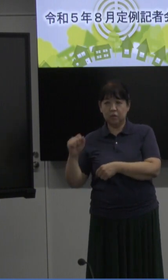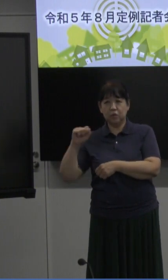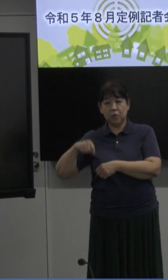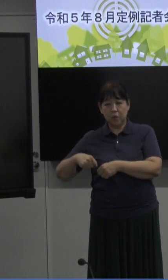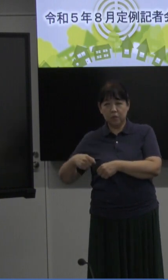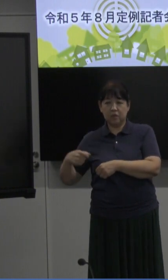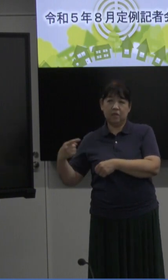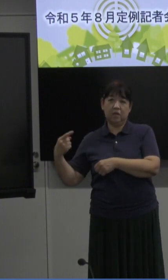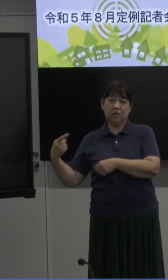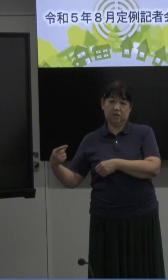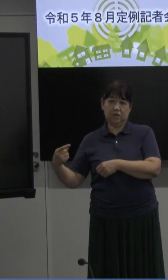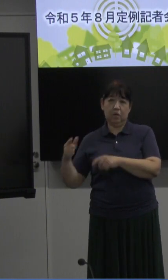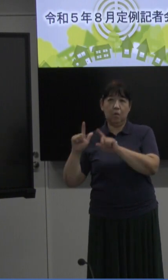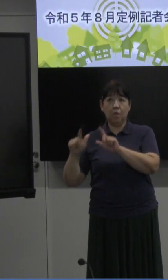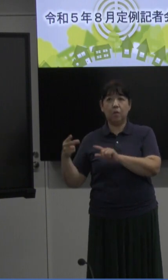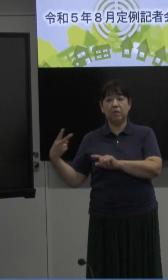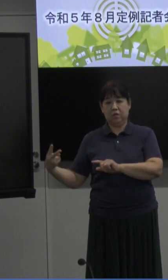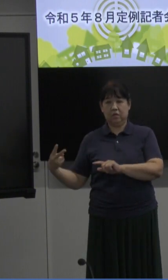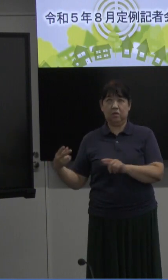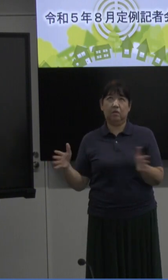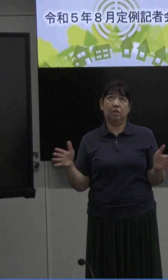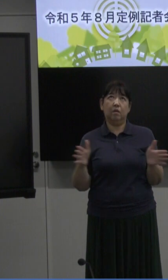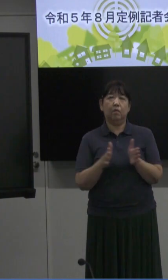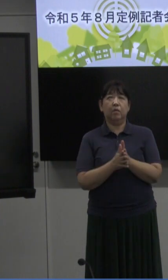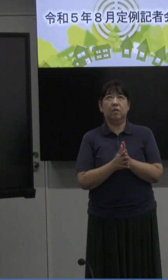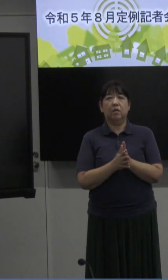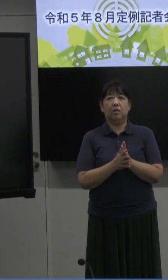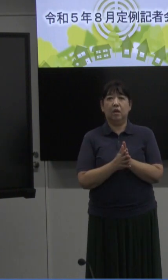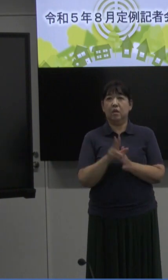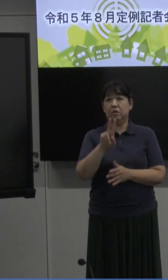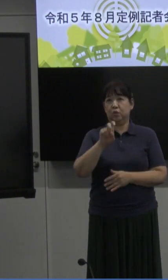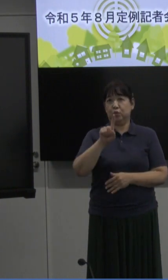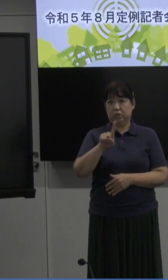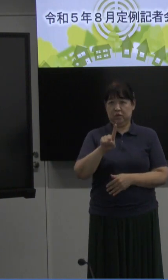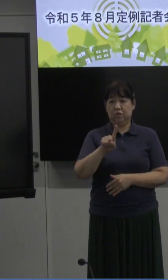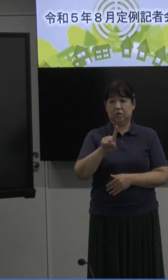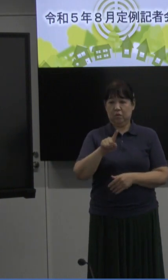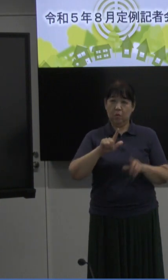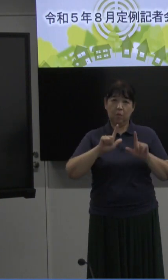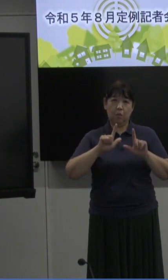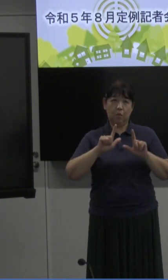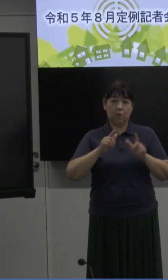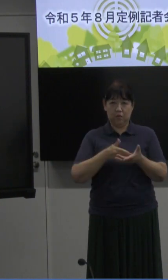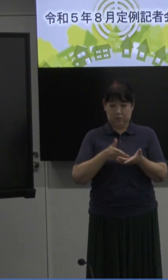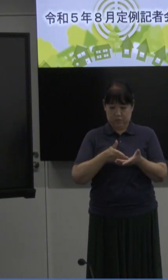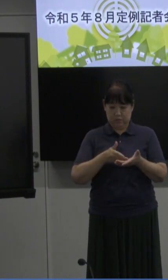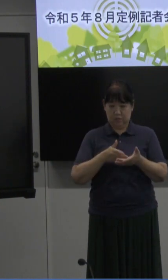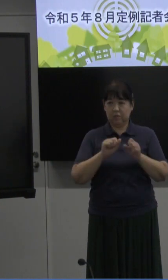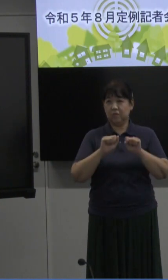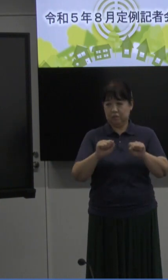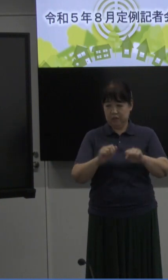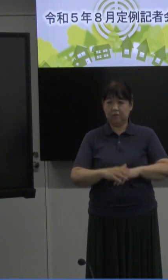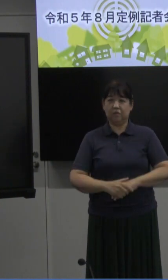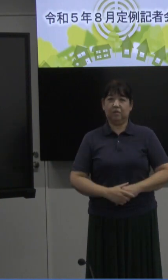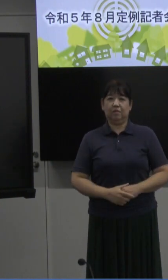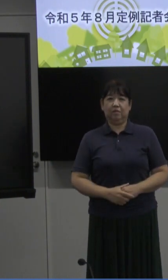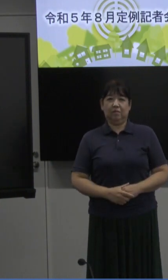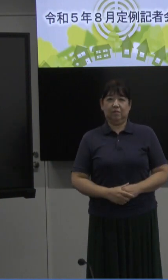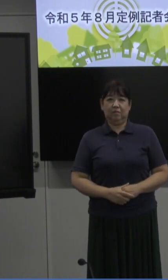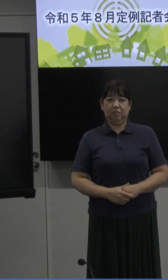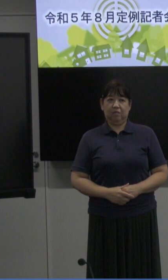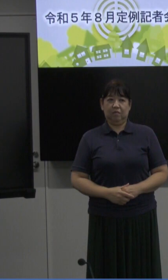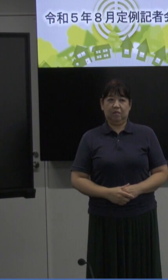件、報告が2件と、合わせて21件の、を提出を予定しております